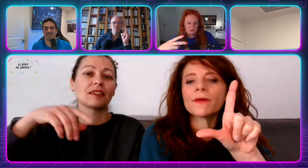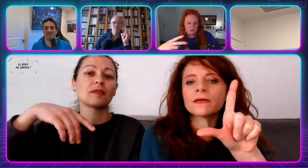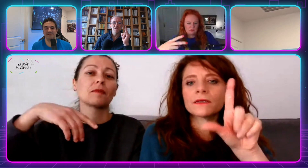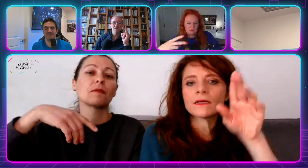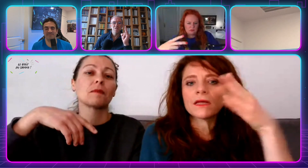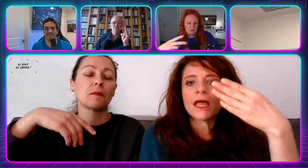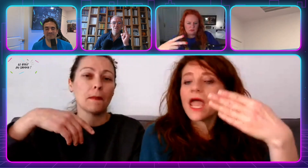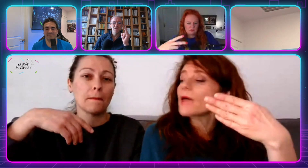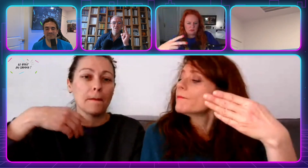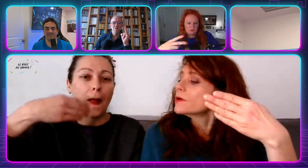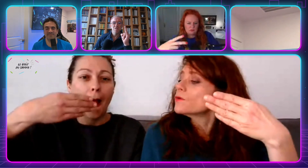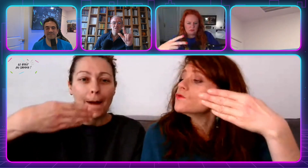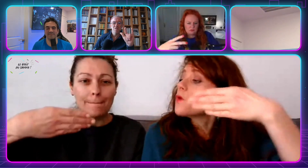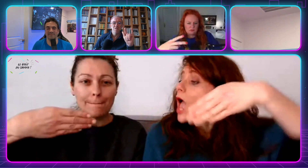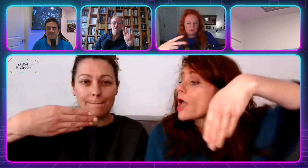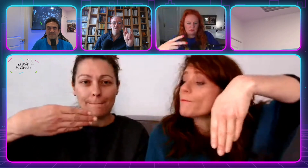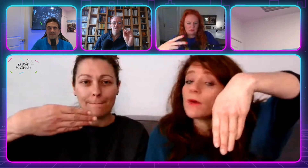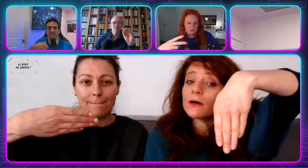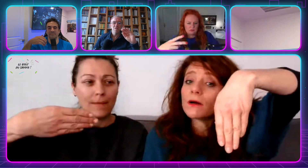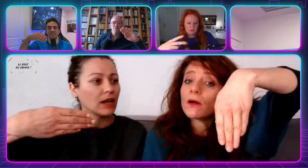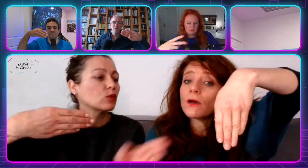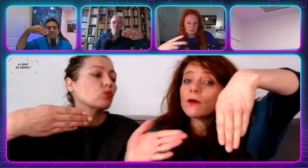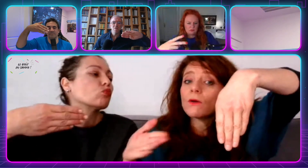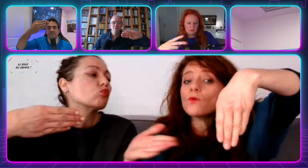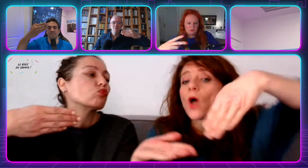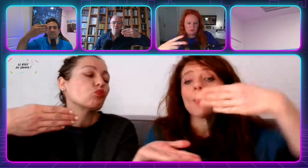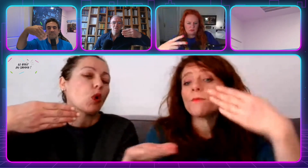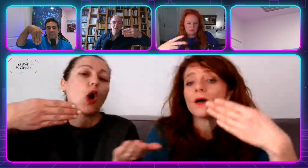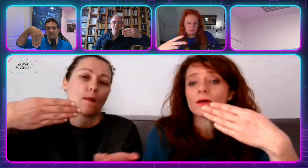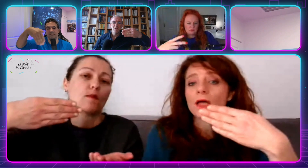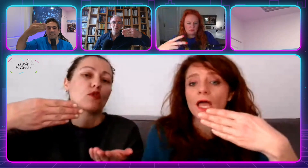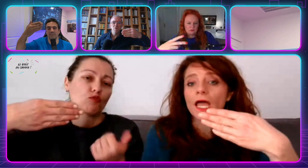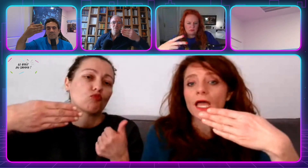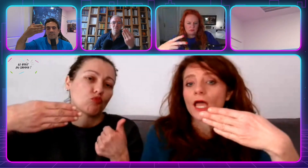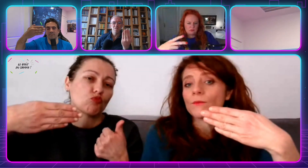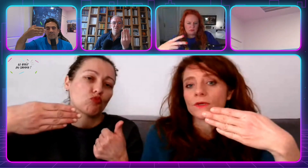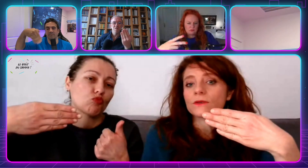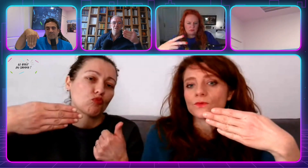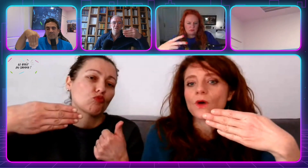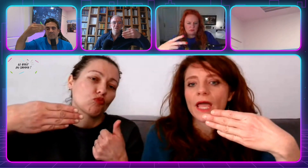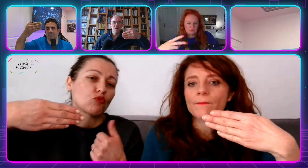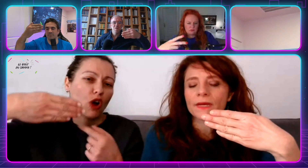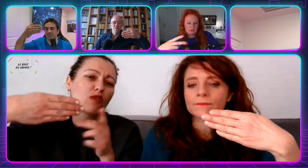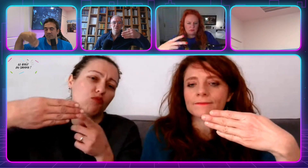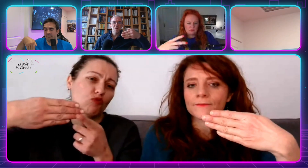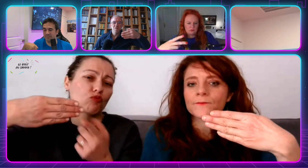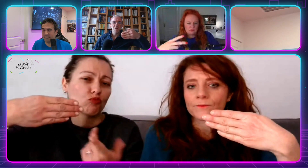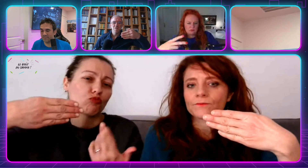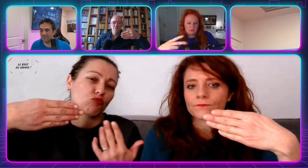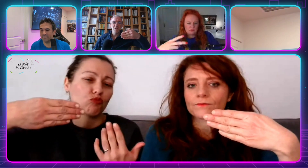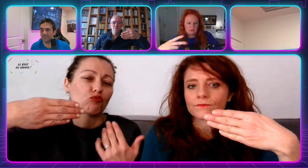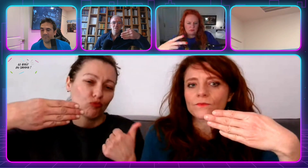D'accord. Le M. M ou M ou M. Voilà. M ou